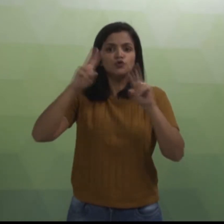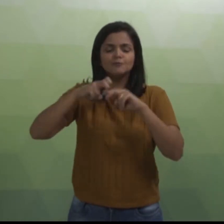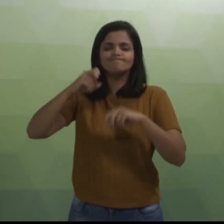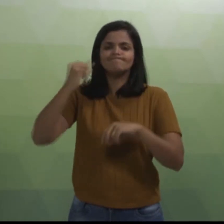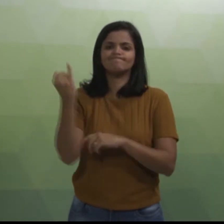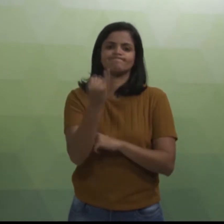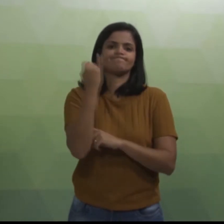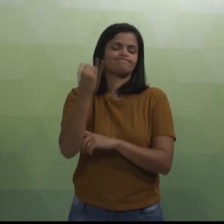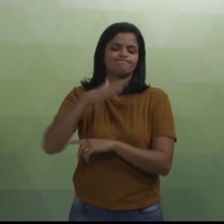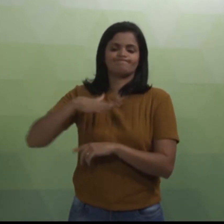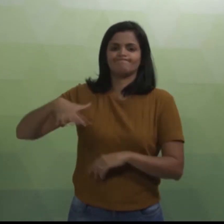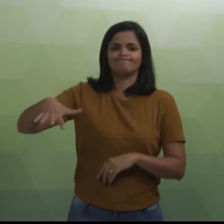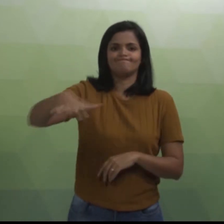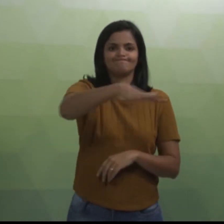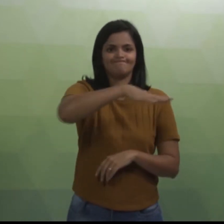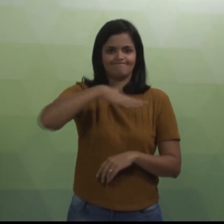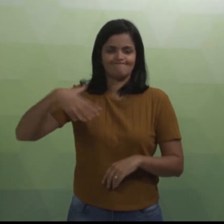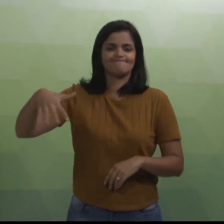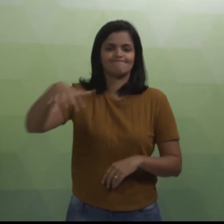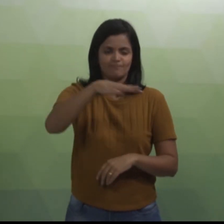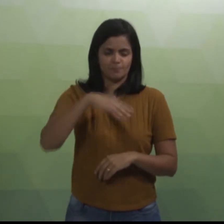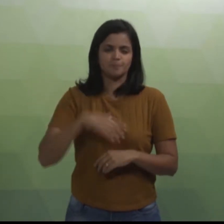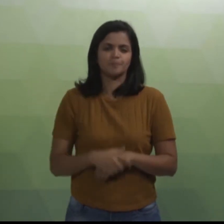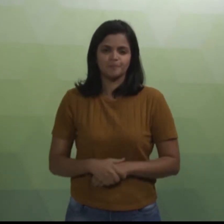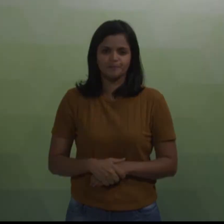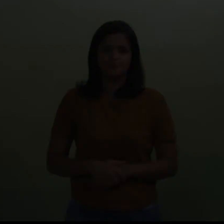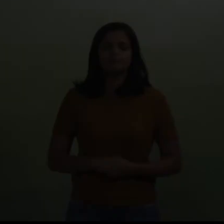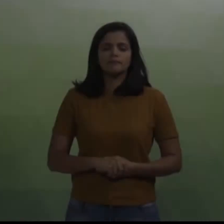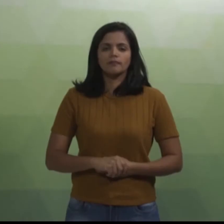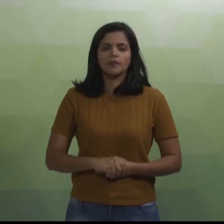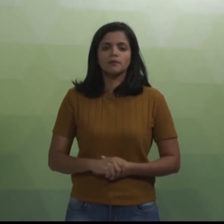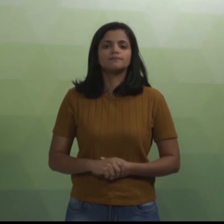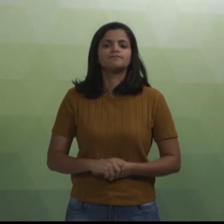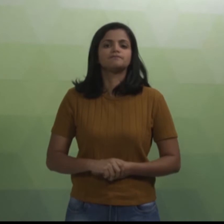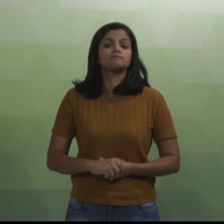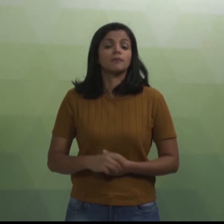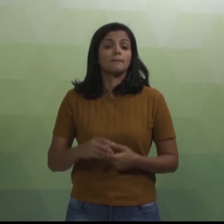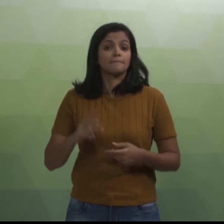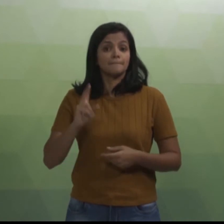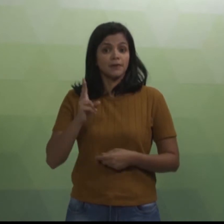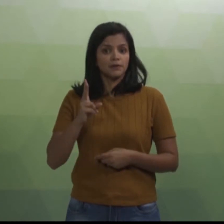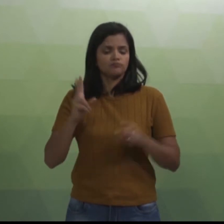casa. Então, ficou claro a localização. O importante é a utilização do espaço.